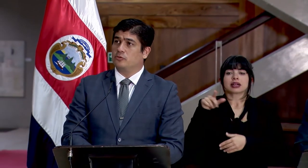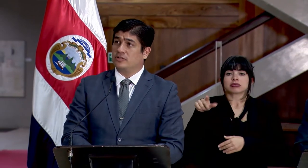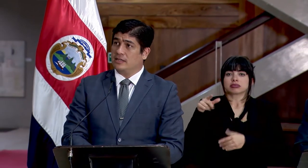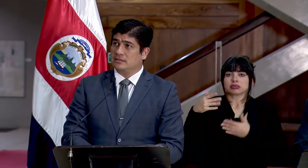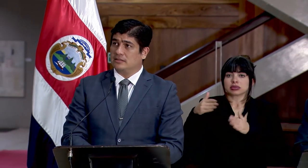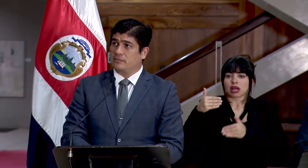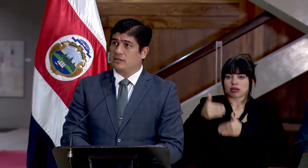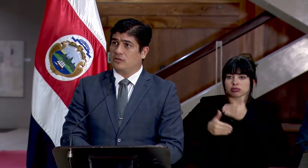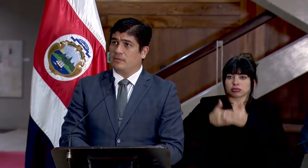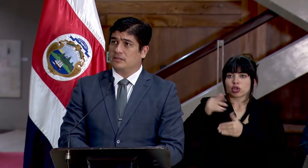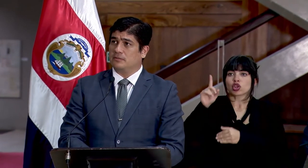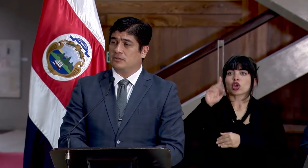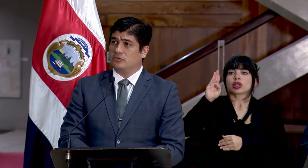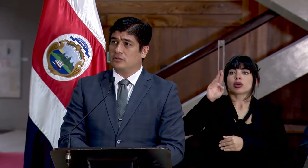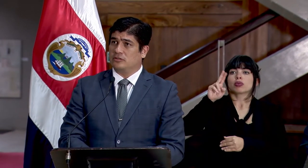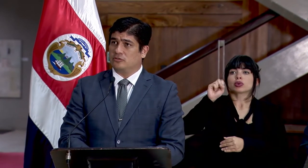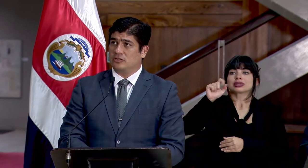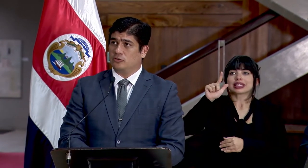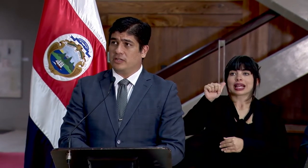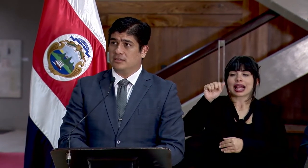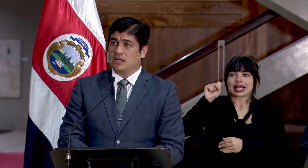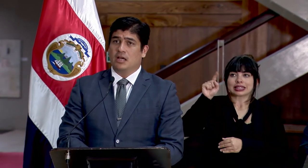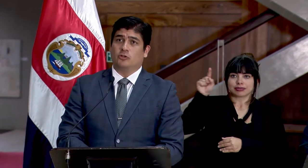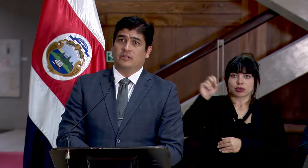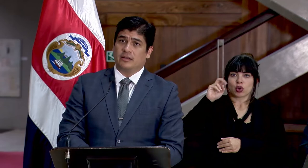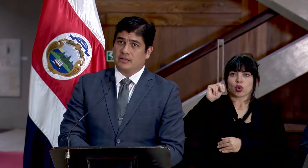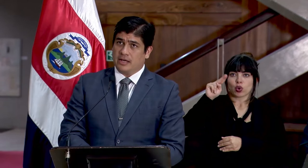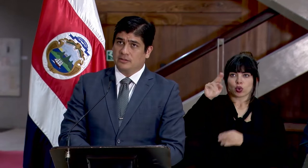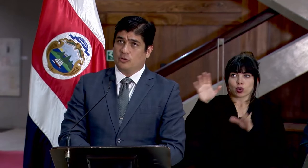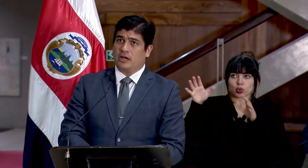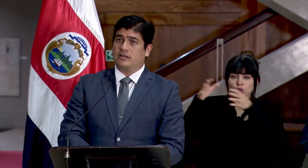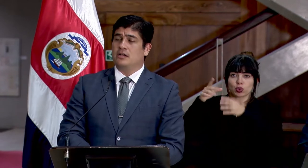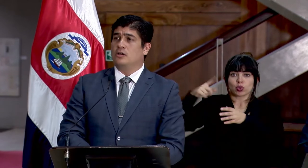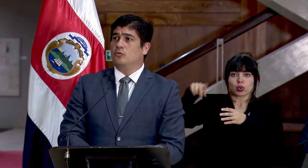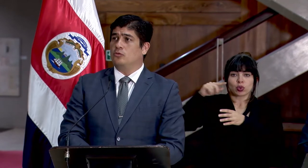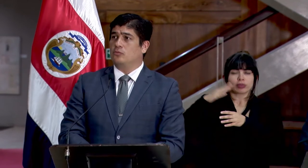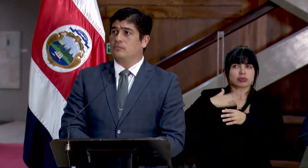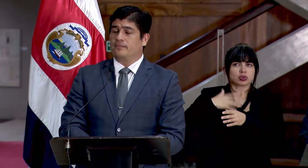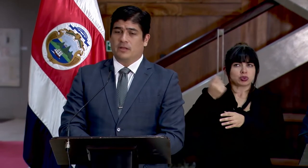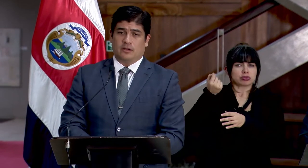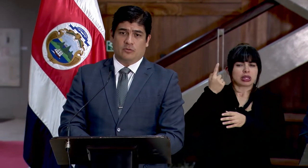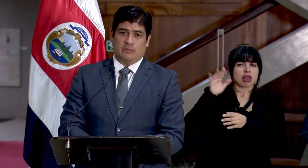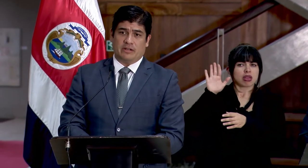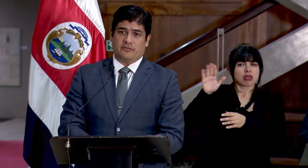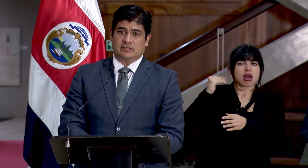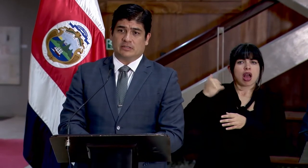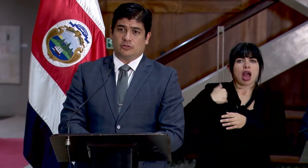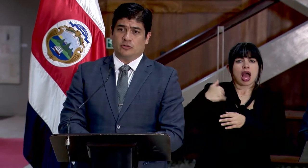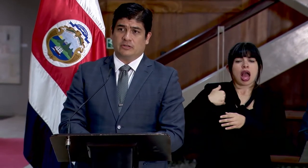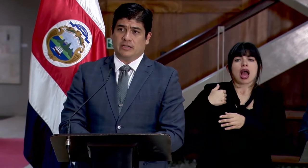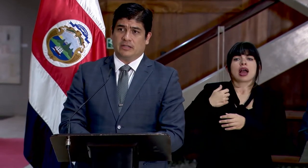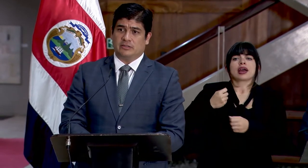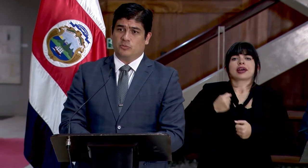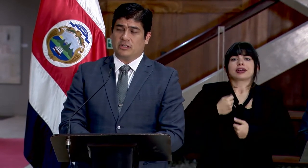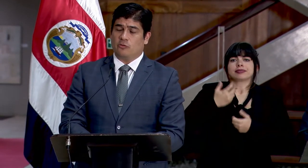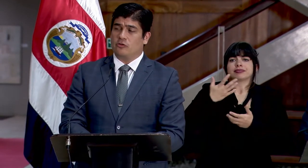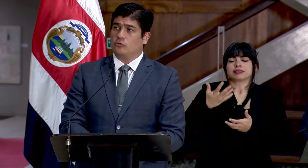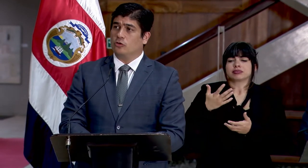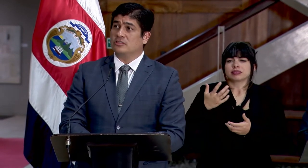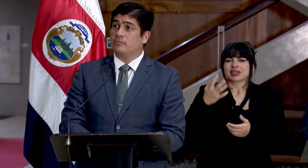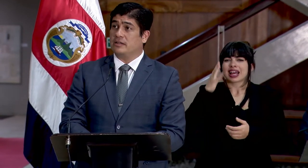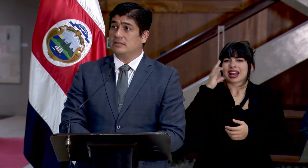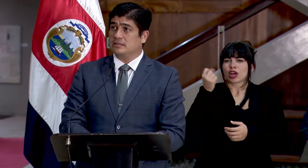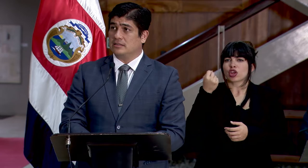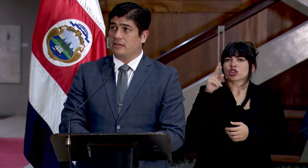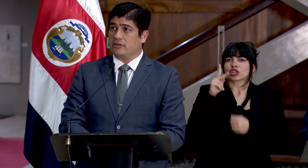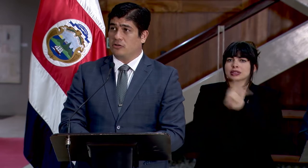adelante en Bruselas, también con la participación de Naciones Unidas, donde entiendo hay una manifestación de, si no me equivoco,